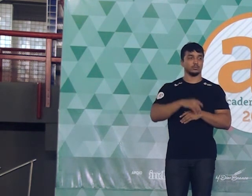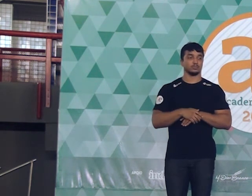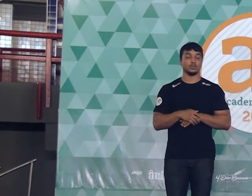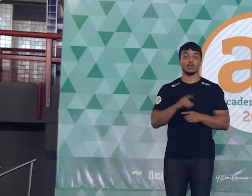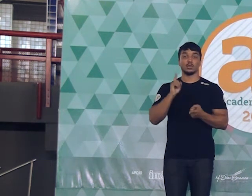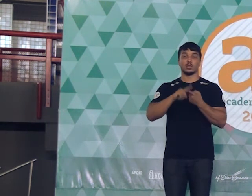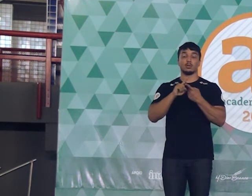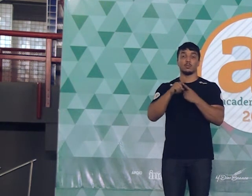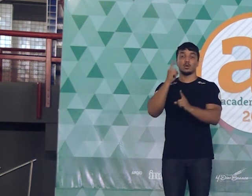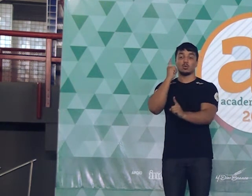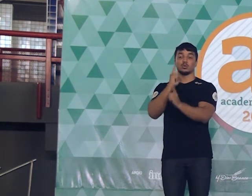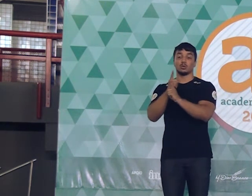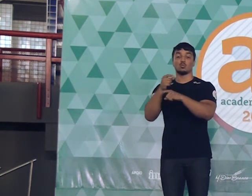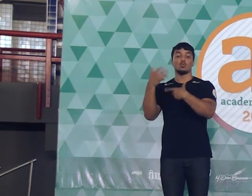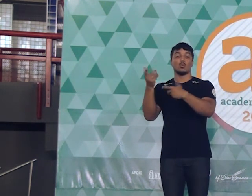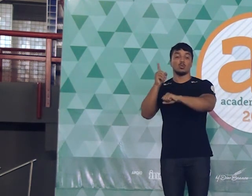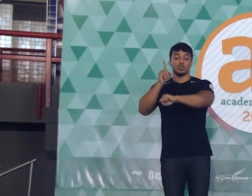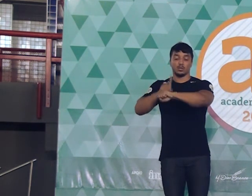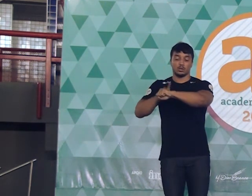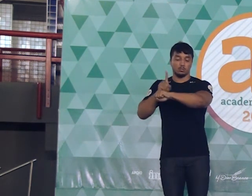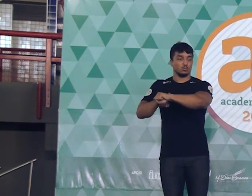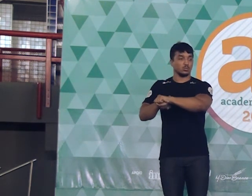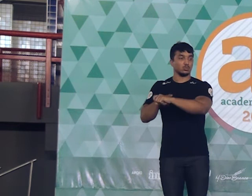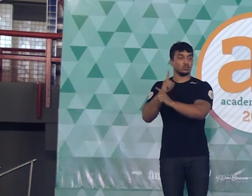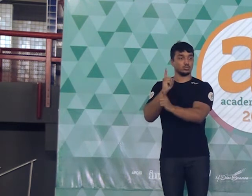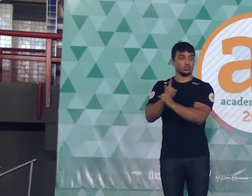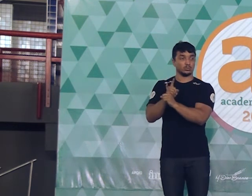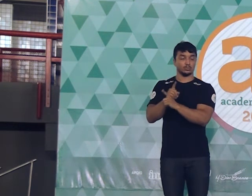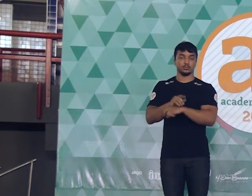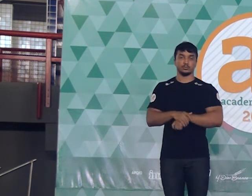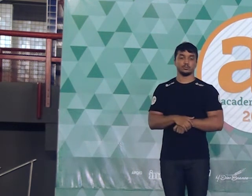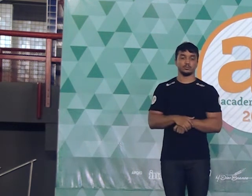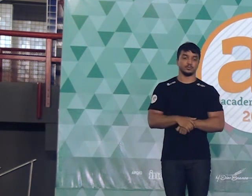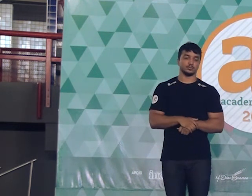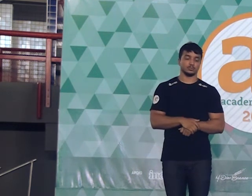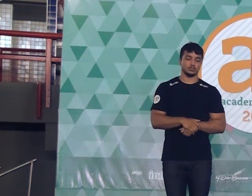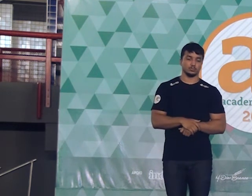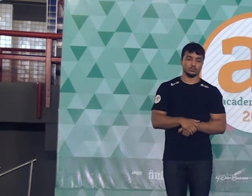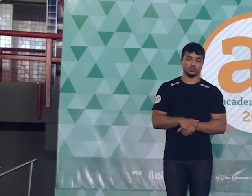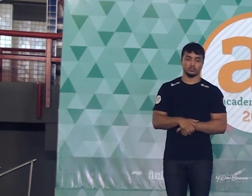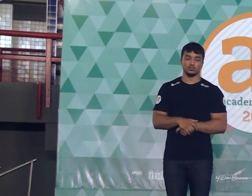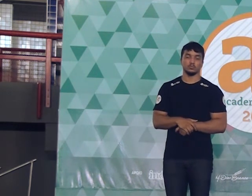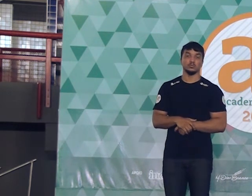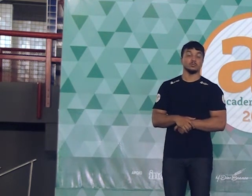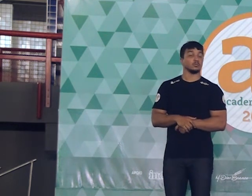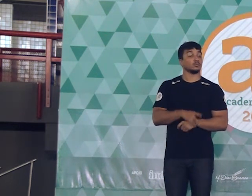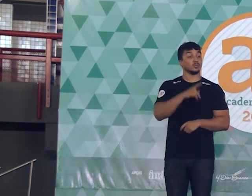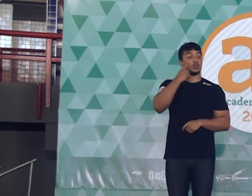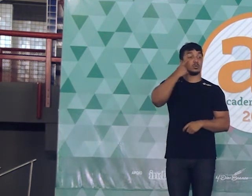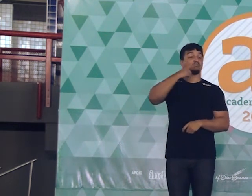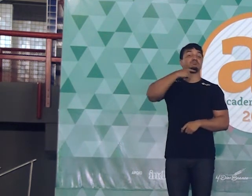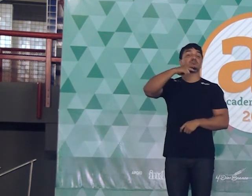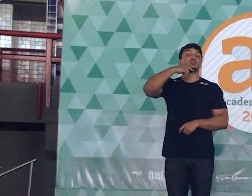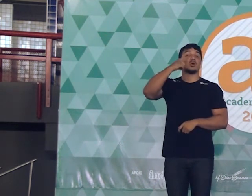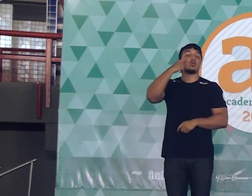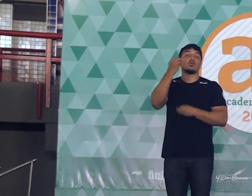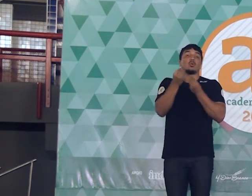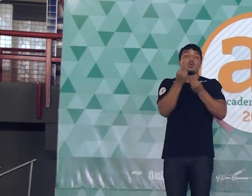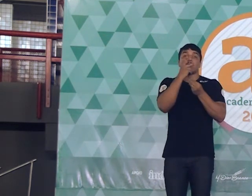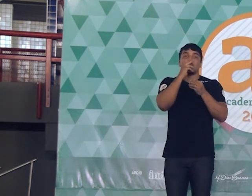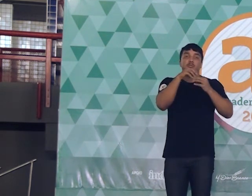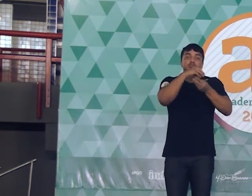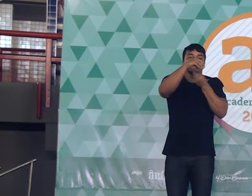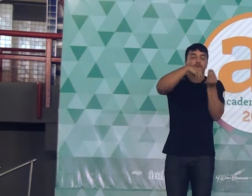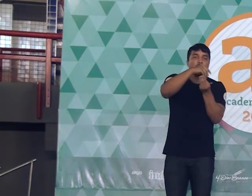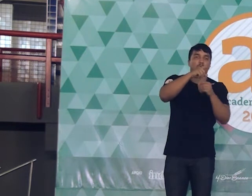para que você ache o tempo. Bom, vamos trabalhar nisso. Agora, não dá para misturar